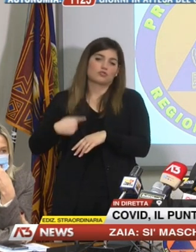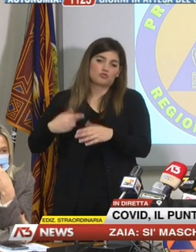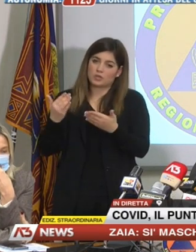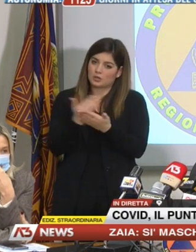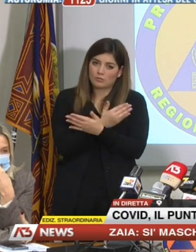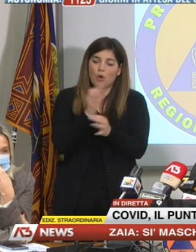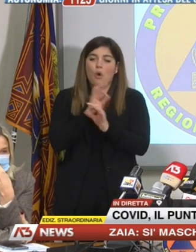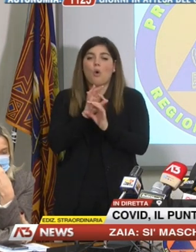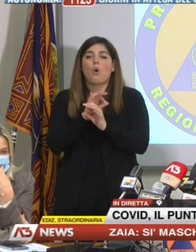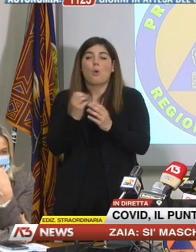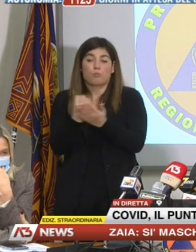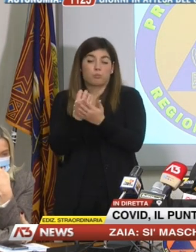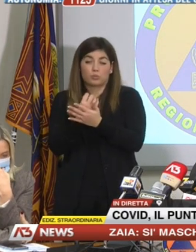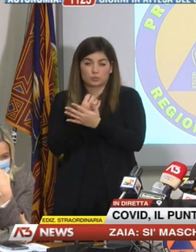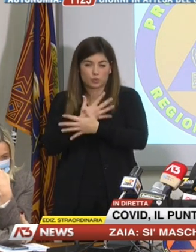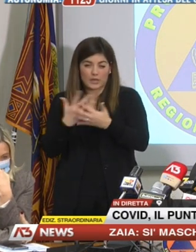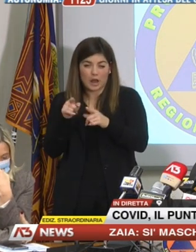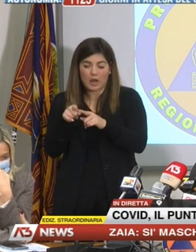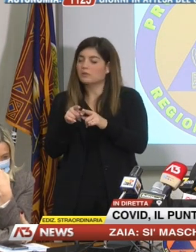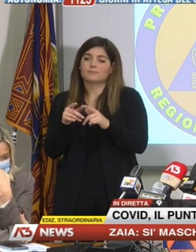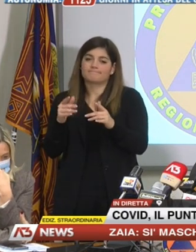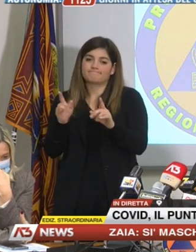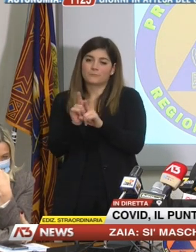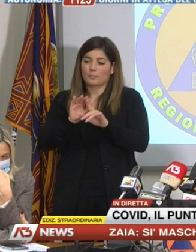grandi produttori e rimase il gruppo G7.